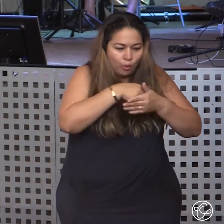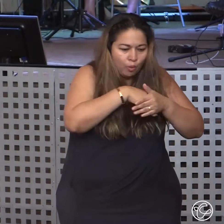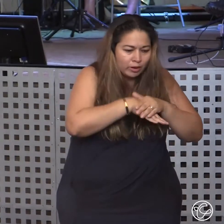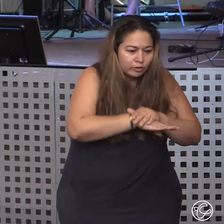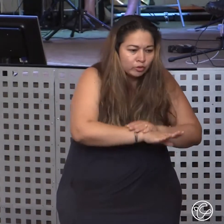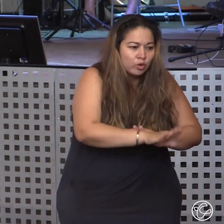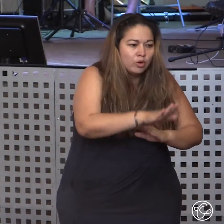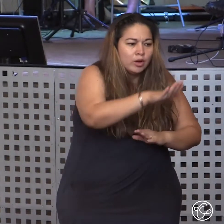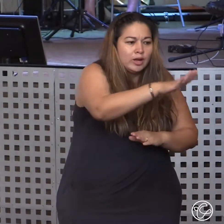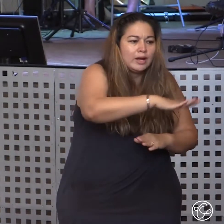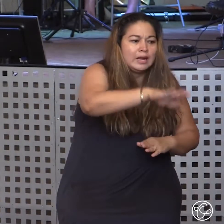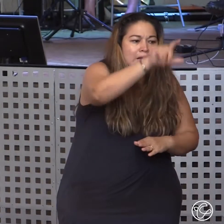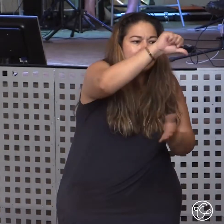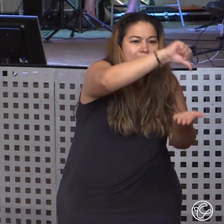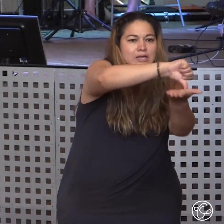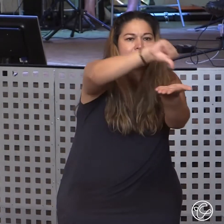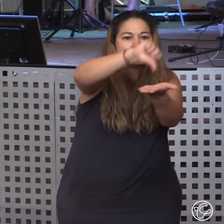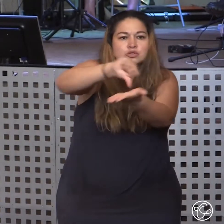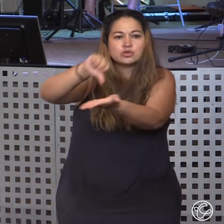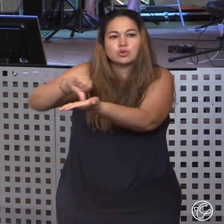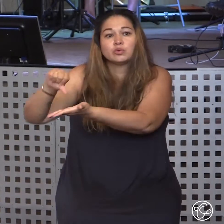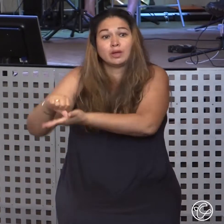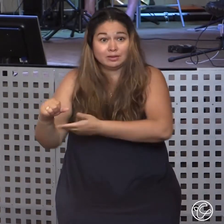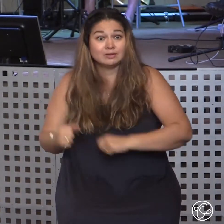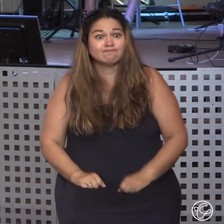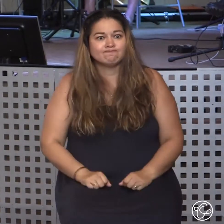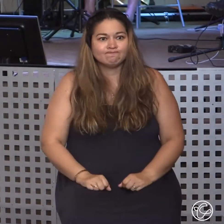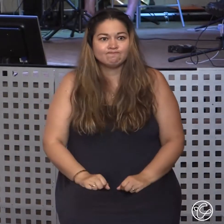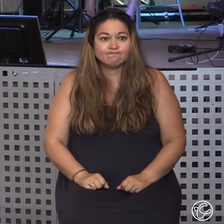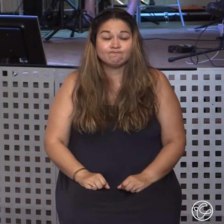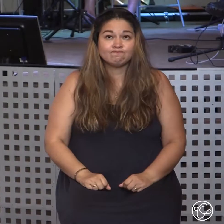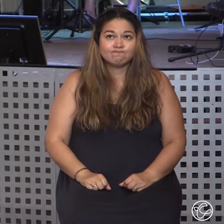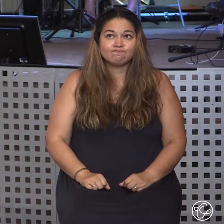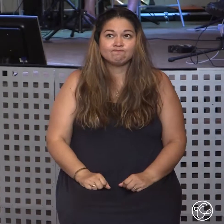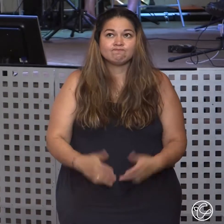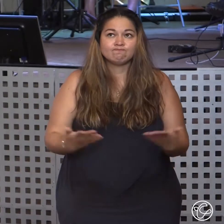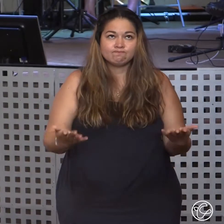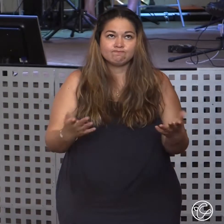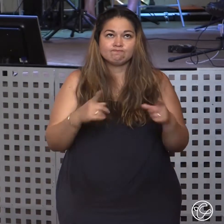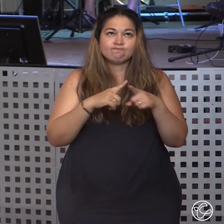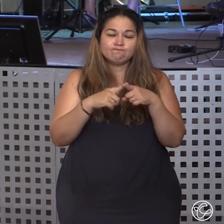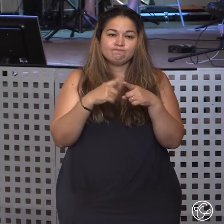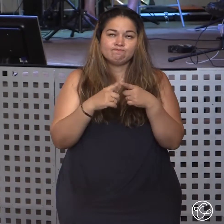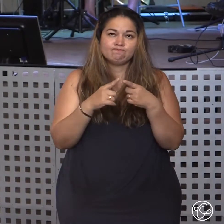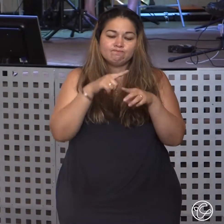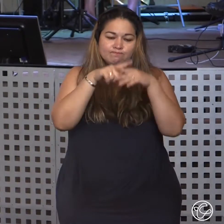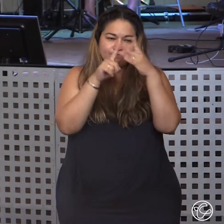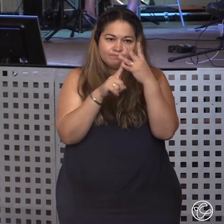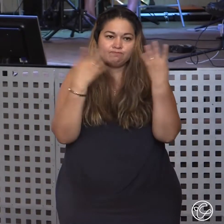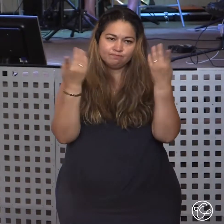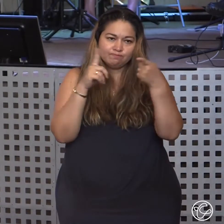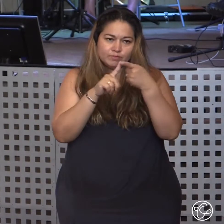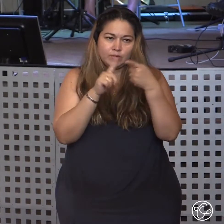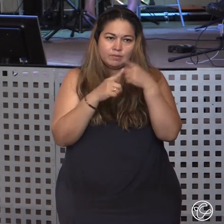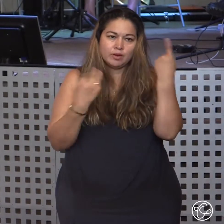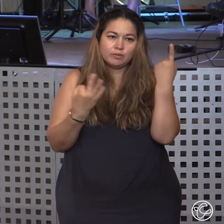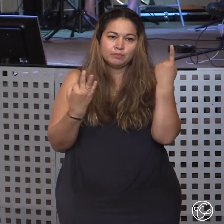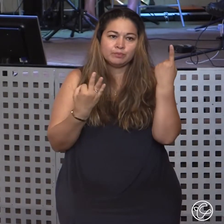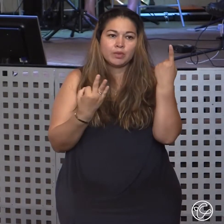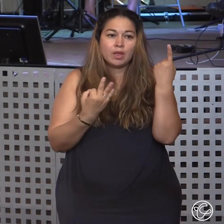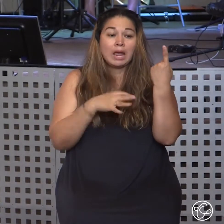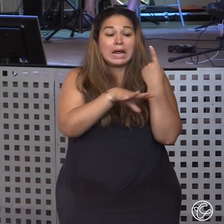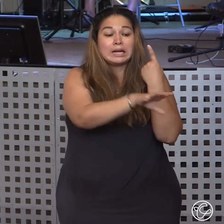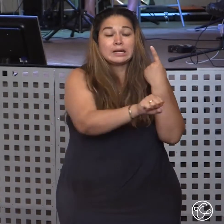ciudades. Primer asunto, hay que recoger. Cosechar es